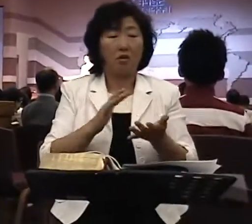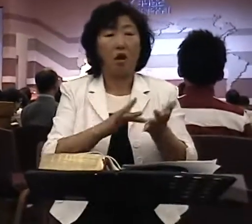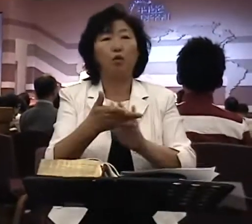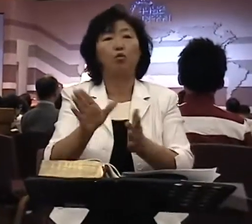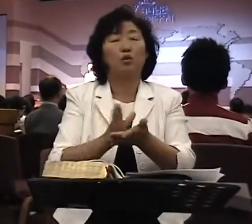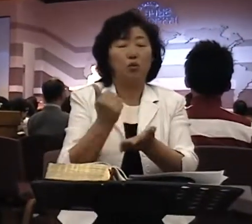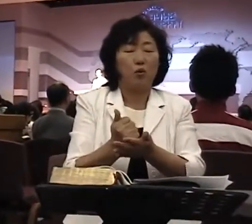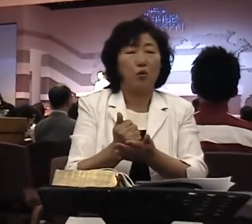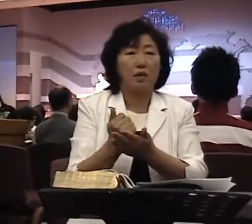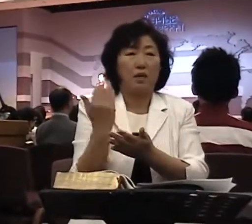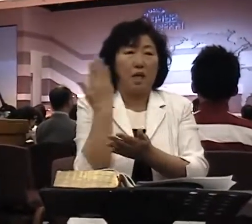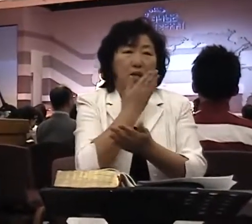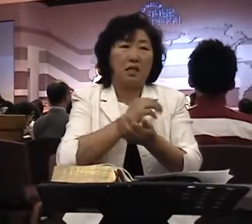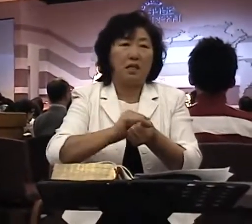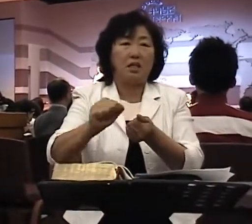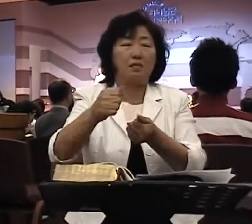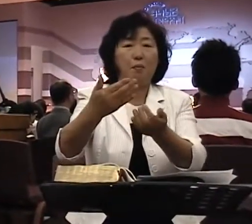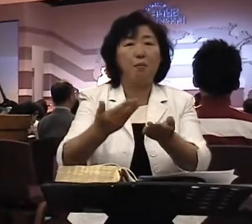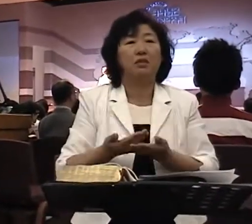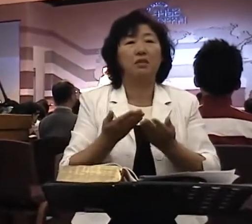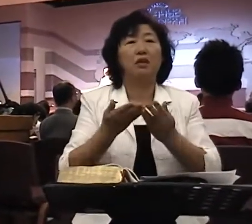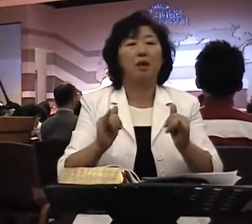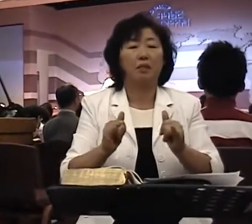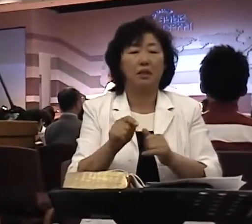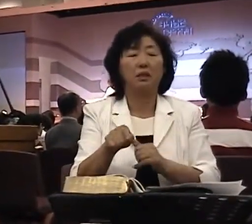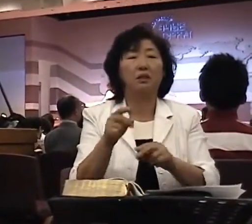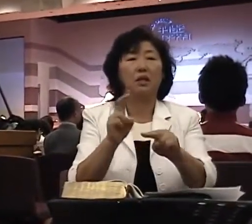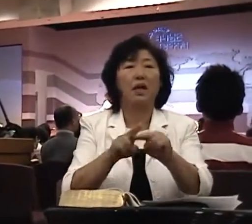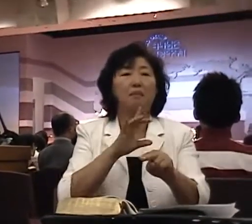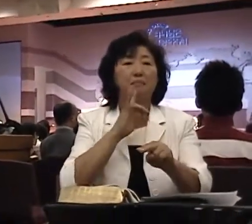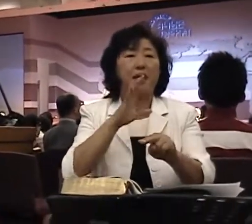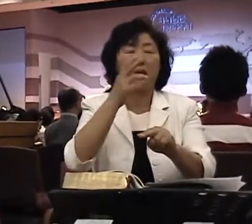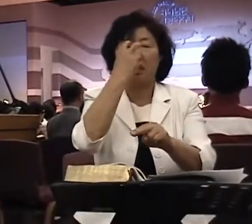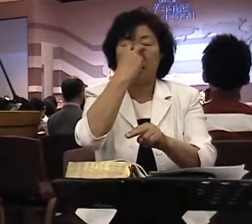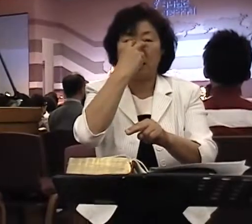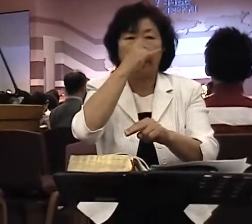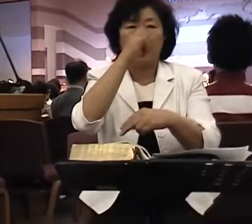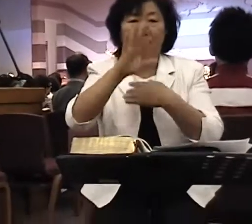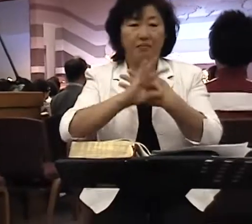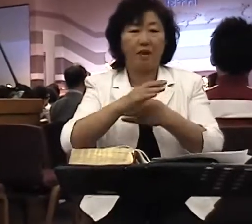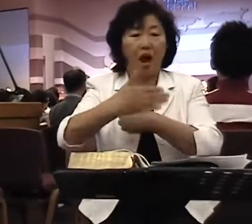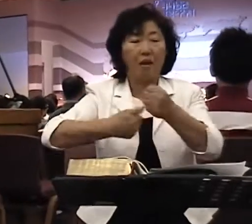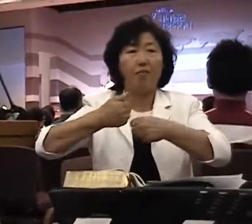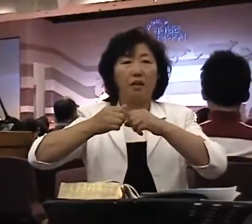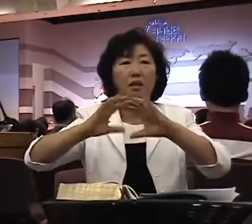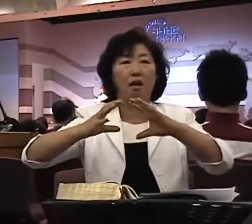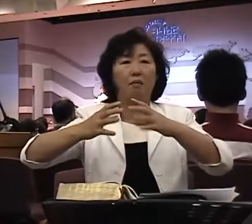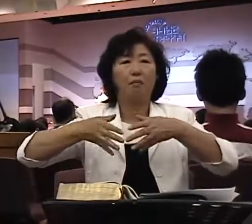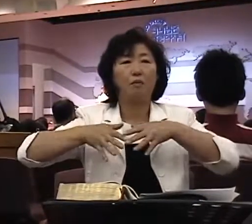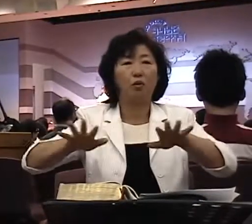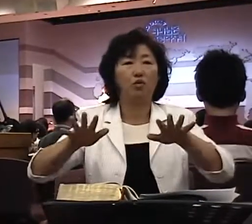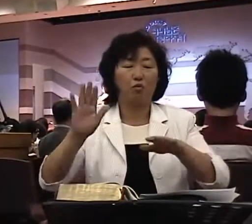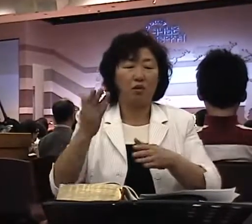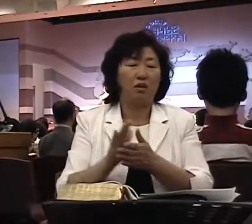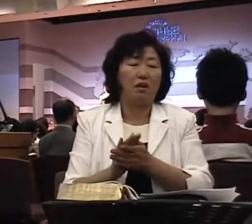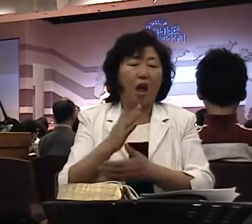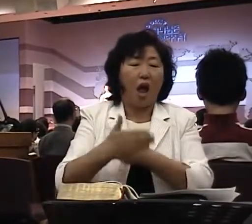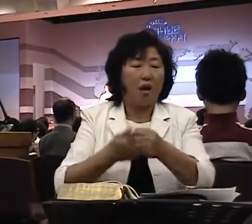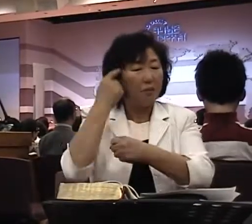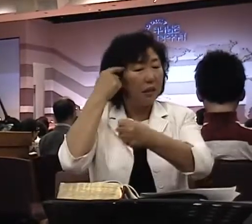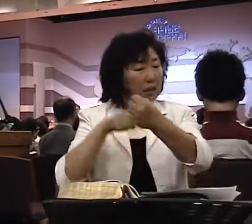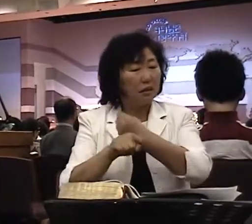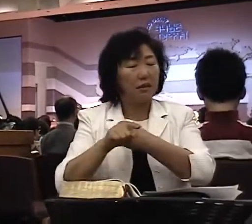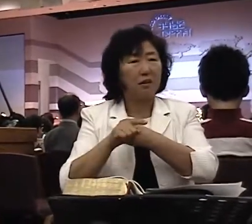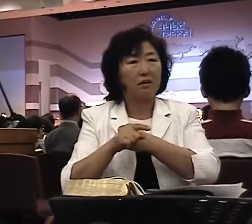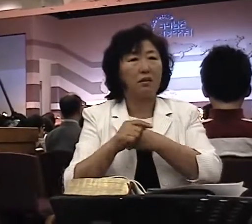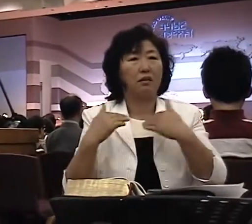받은 사람들이 그 자리를 지킬 수만 있다면 그 자리에서 하나님의 나라는 펼쳐지는 것이, 하나님의 뜻은